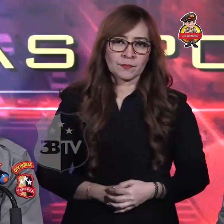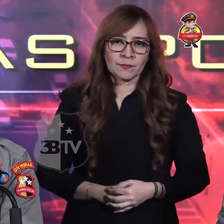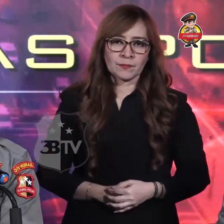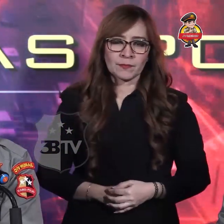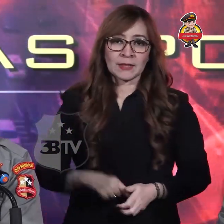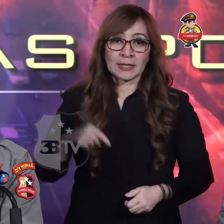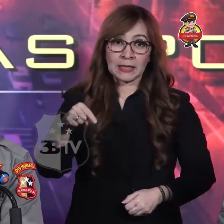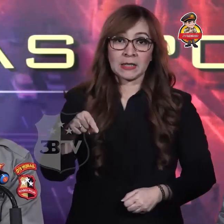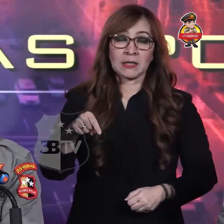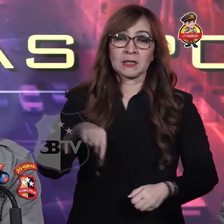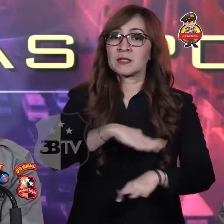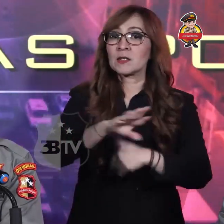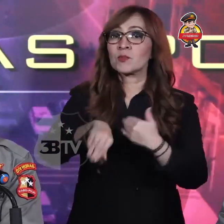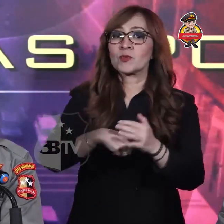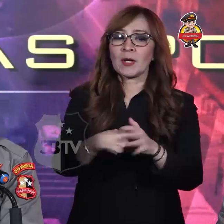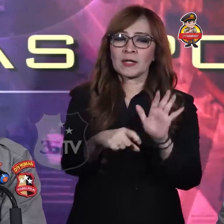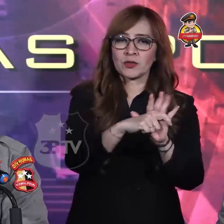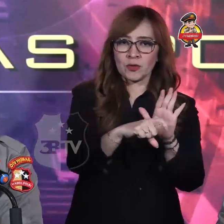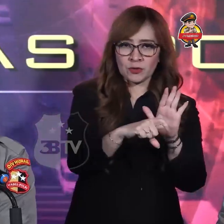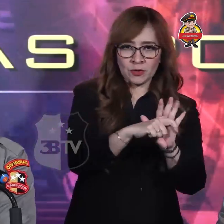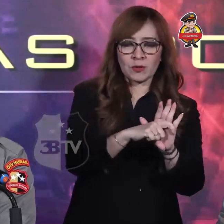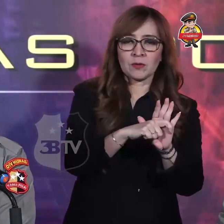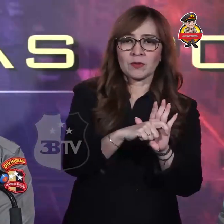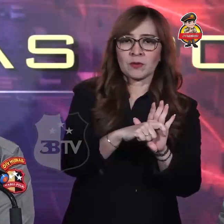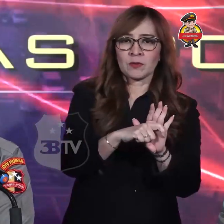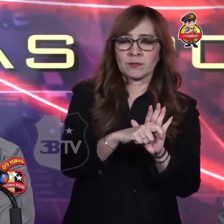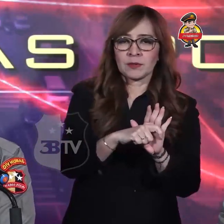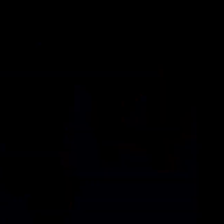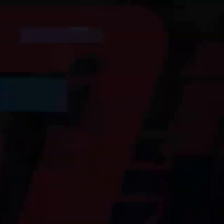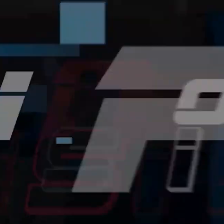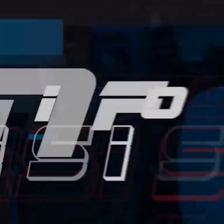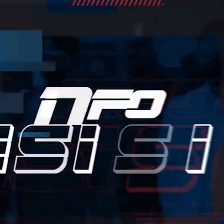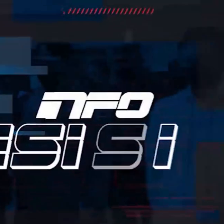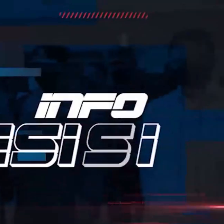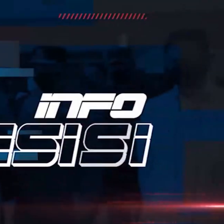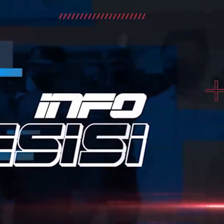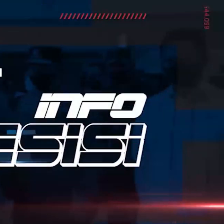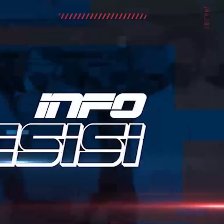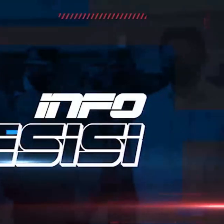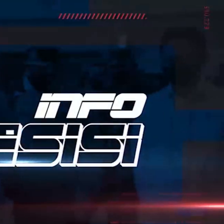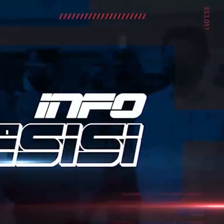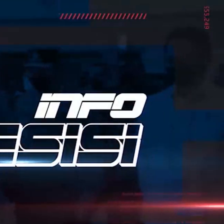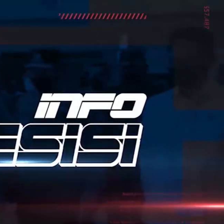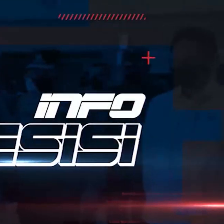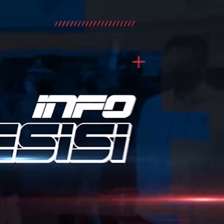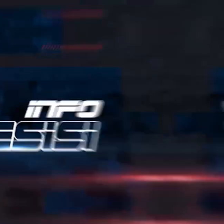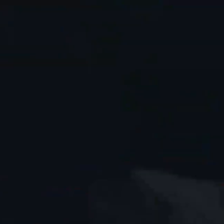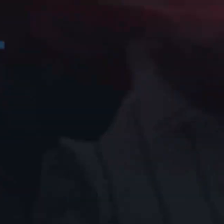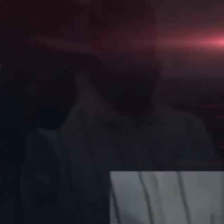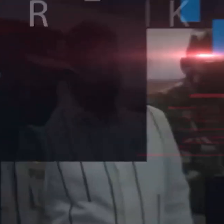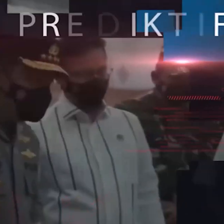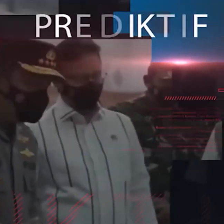Ini contoh-contoh yang kami sampaikan terkait TPPO.